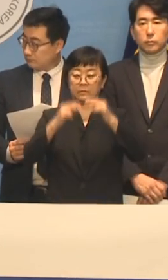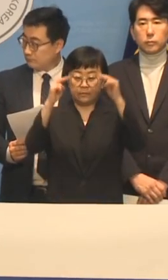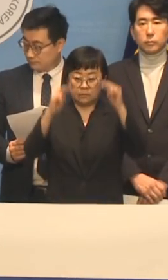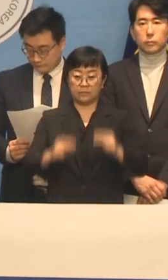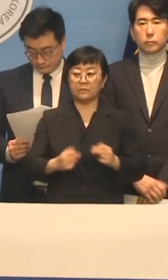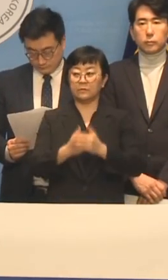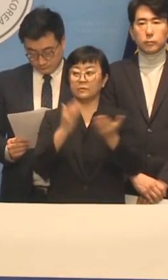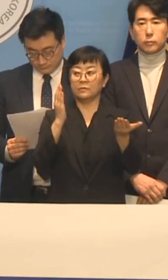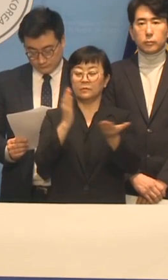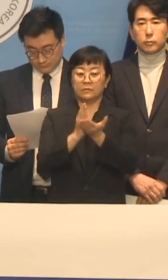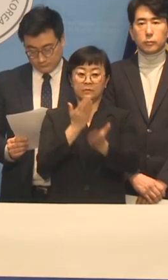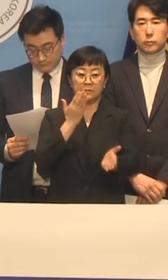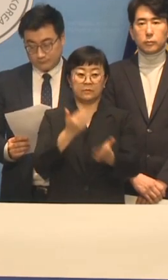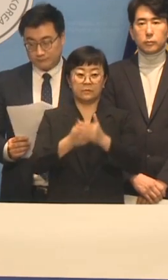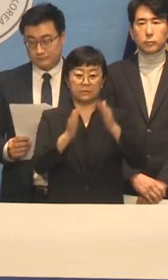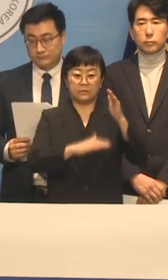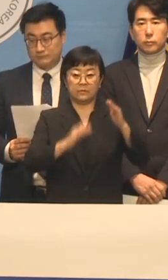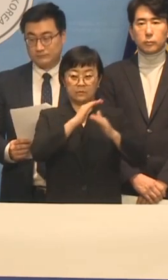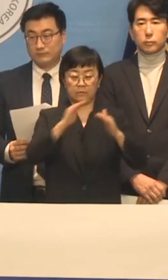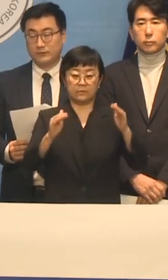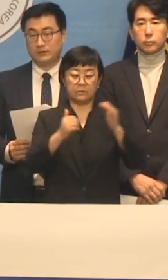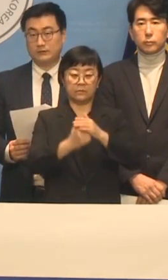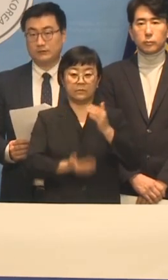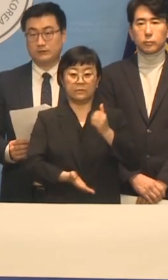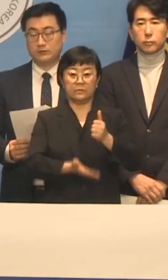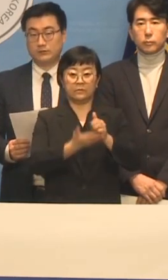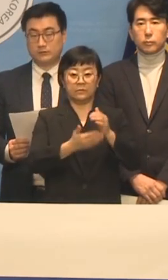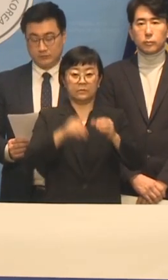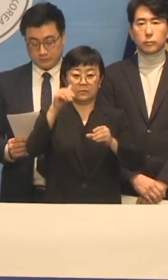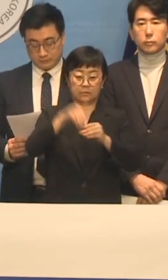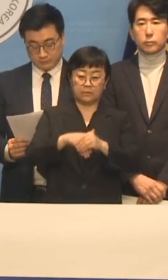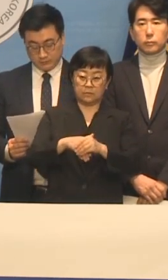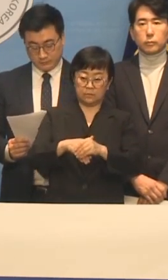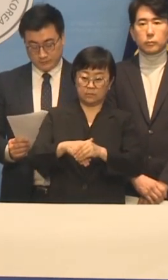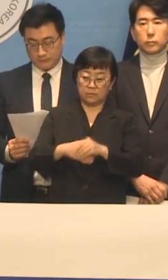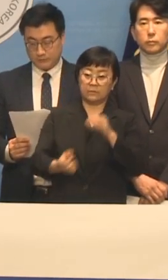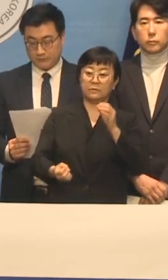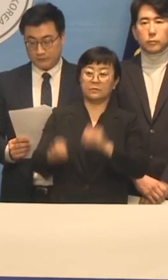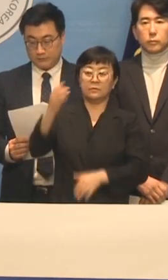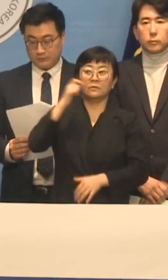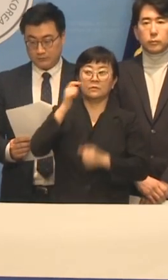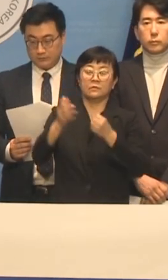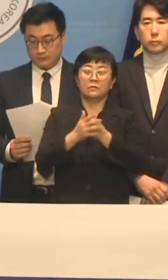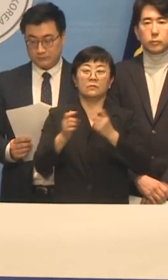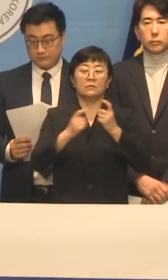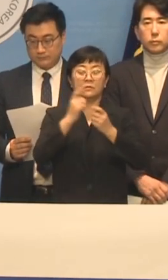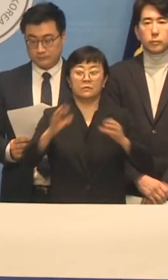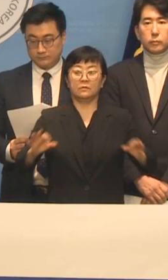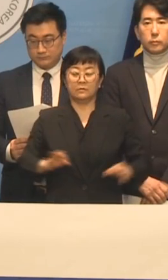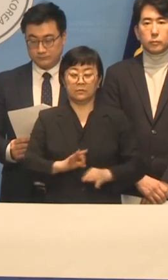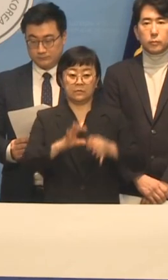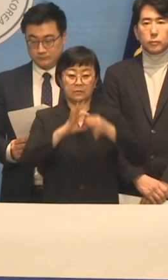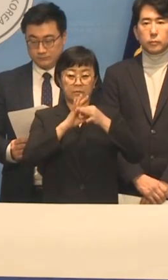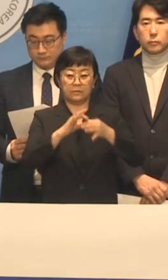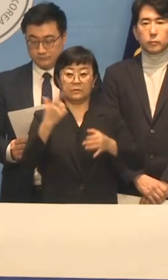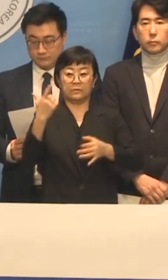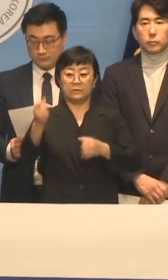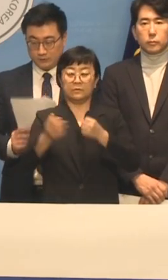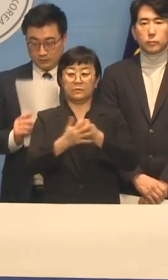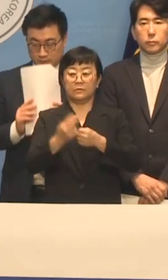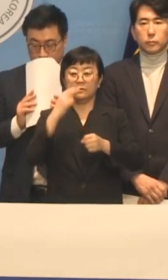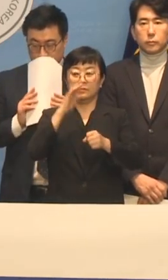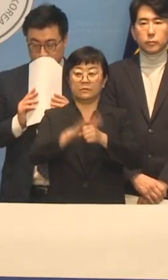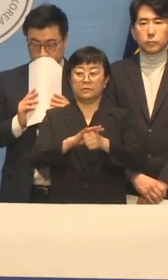눈높이에 맞지 않는 공천으로는 총선에서 승리할 수 없습니다. 개인 비리에 연루된 의원들의 경우에도